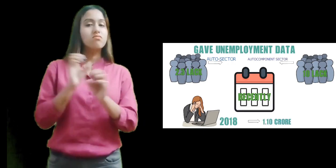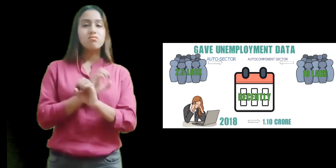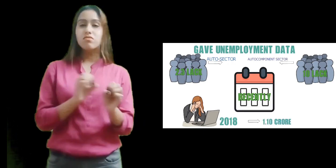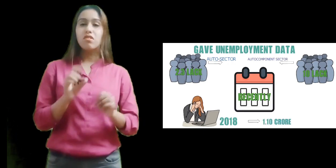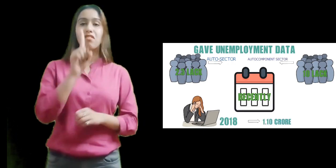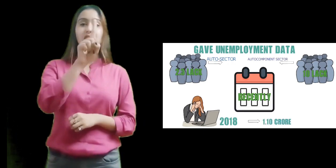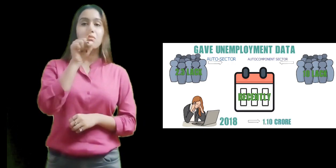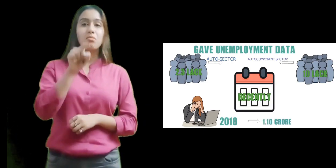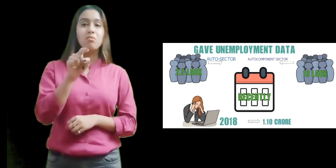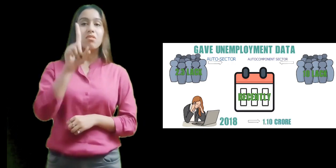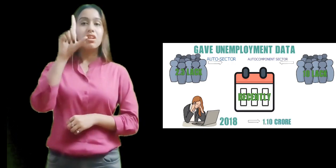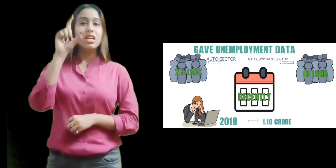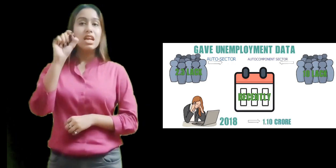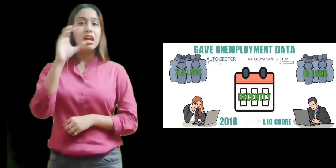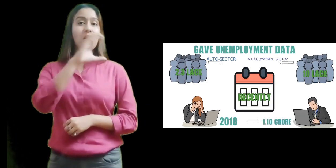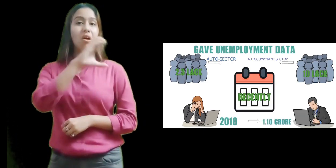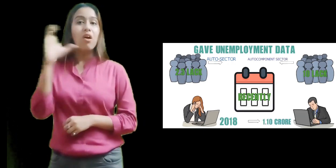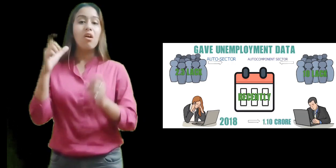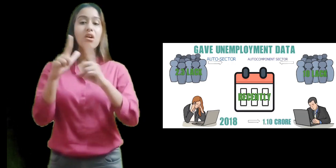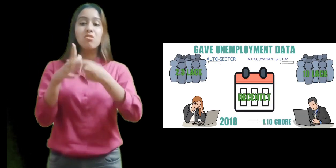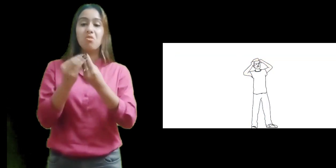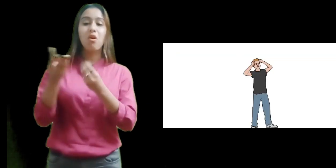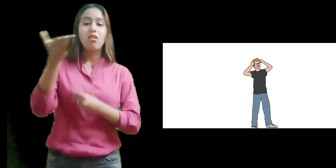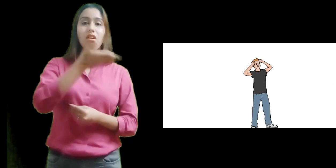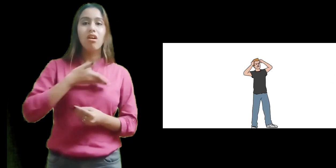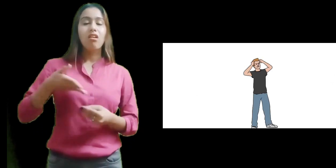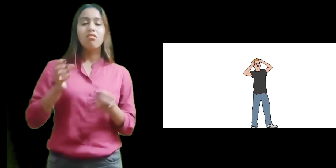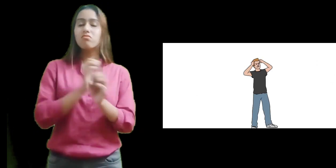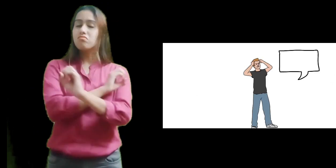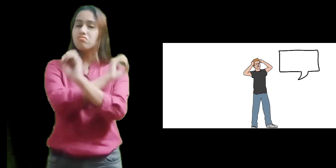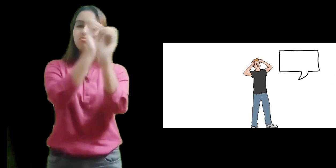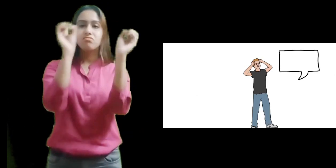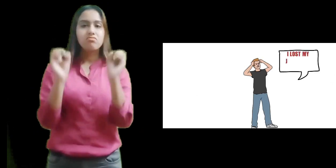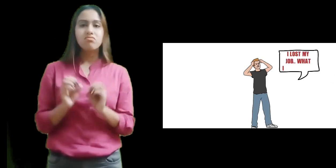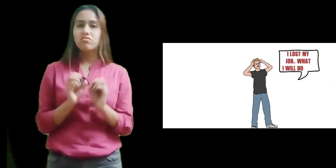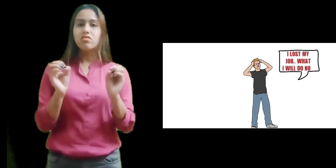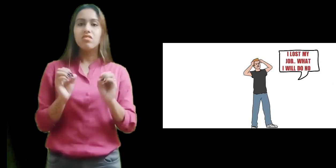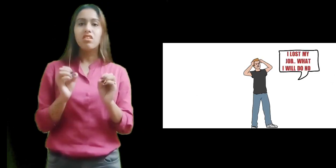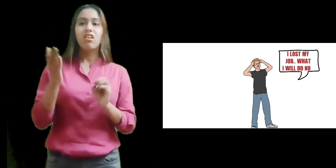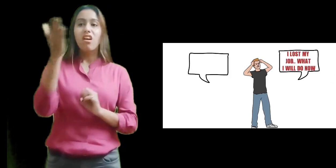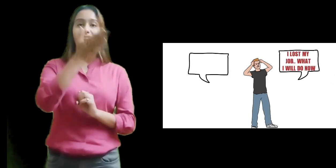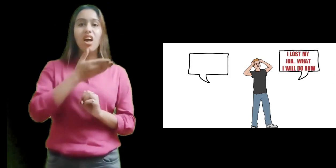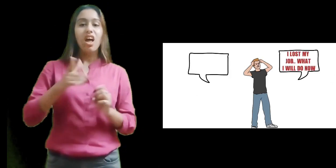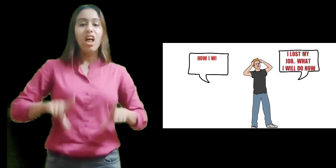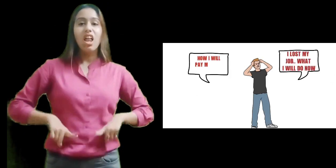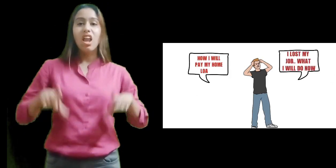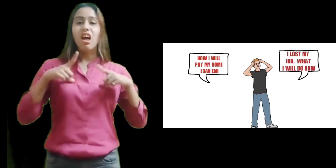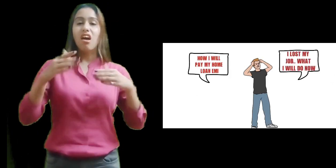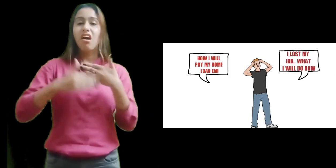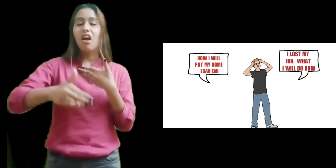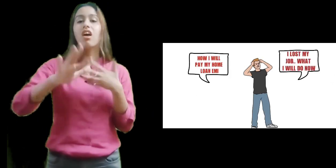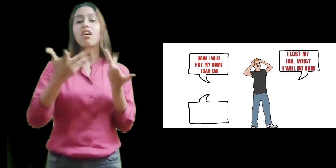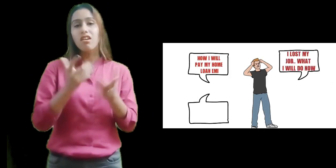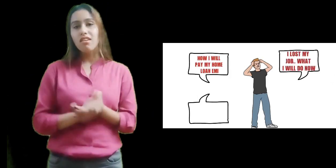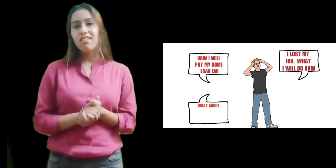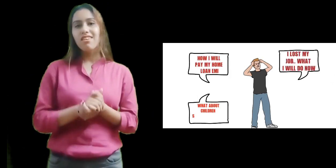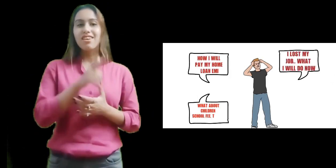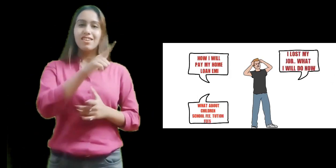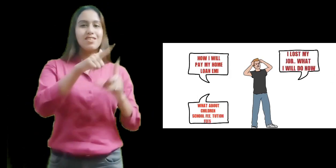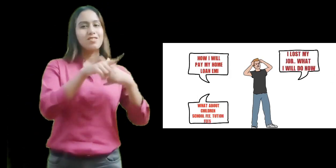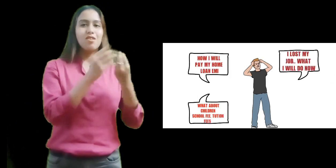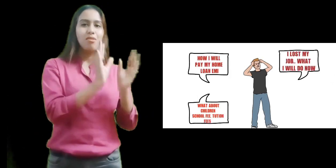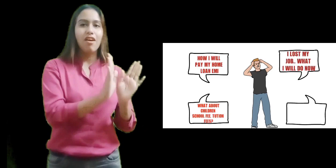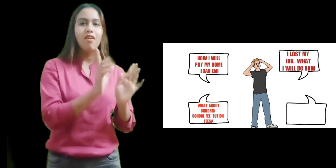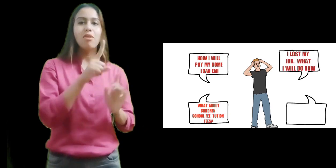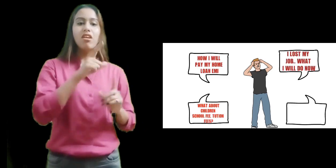1.10 करोड़ लोगों ने अपनी जॉब खो दी है। सोचो उन सभी लोगों की जिंदगी अब कैसे चल रही होगी जिनकी पूरी लाइफ उन सैलरीज पे डिपेंडेंट थी,